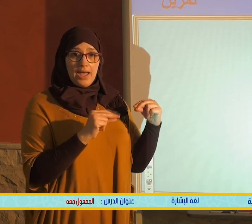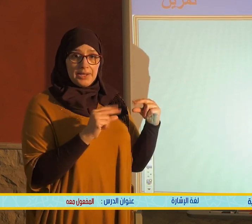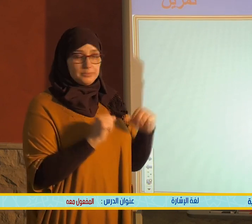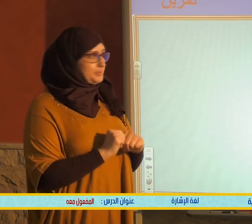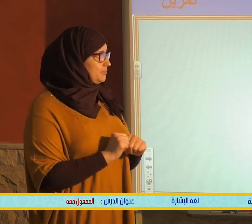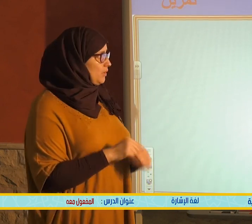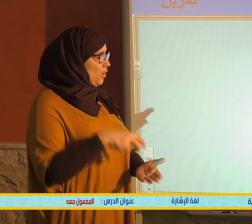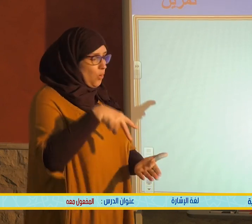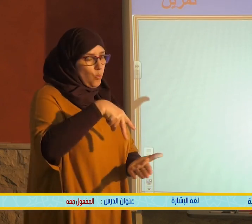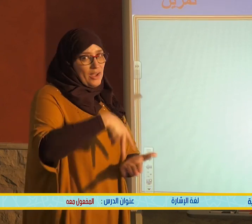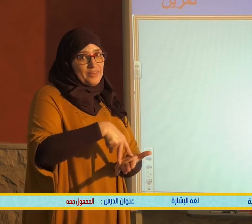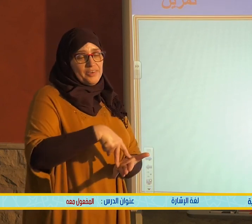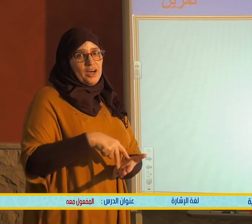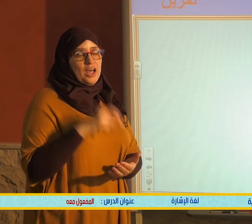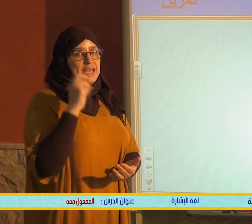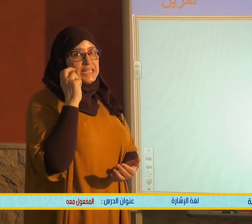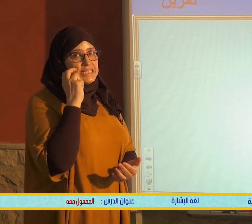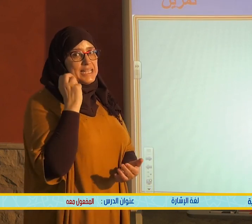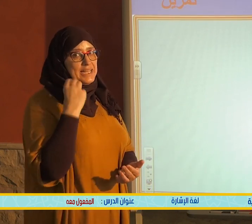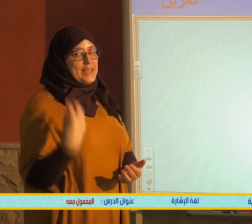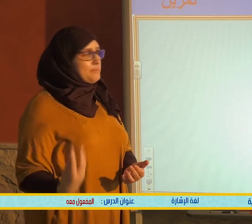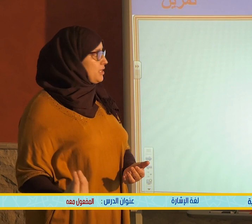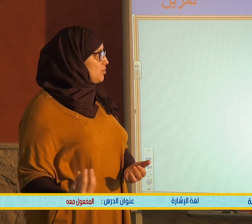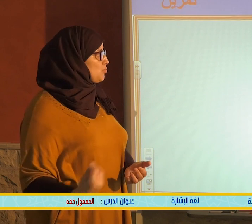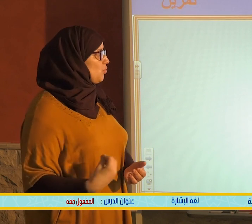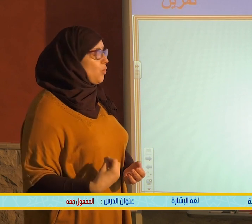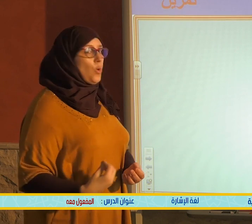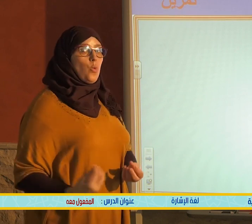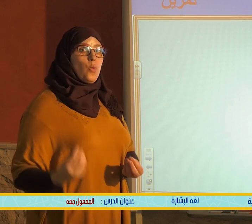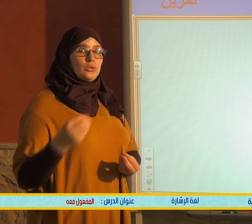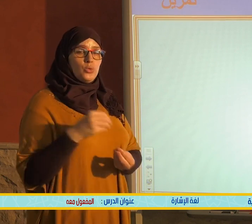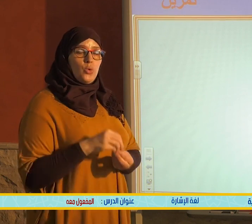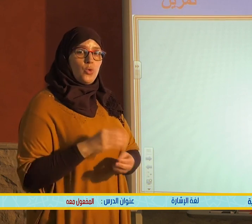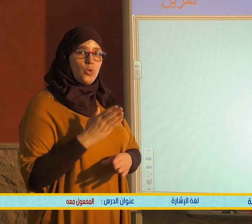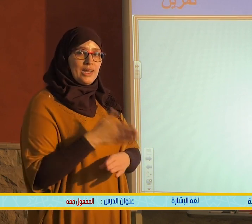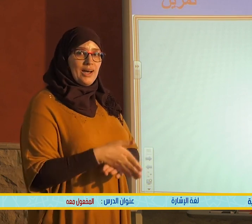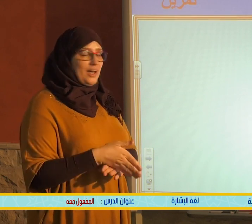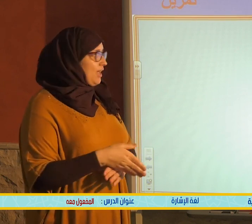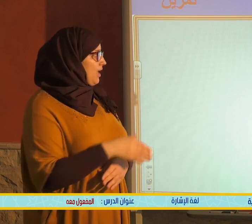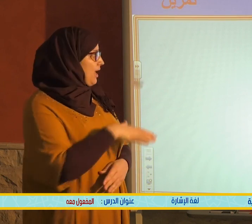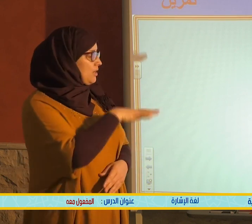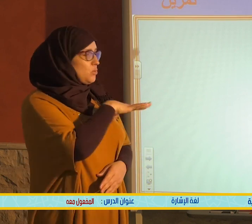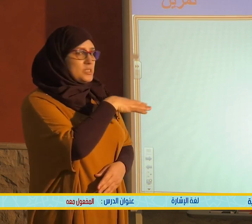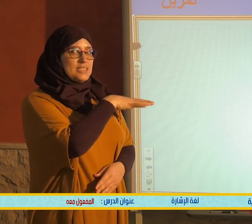أعرب. وقف التلاميذ ودخول